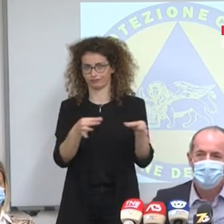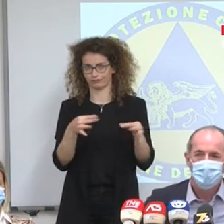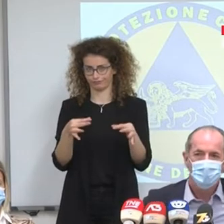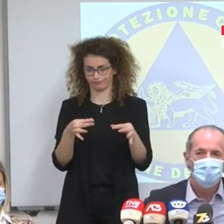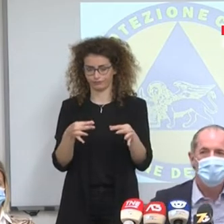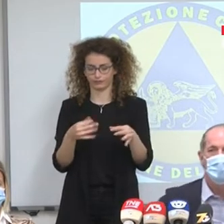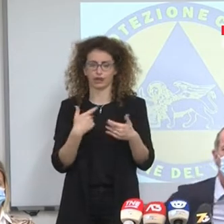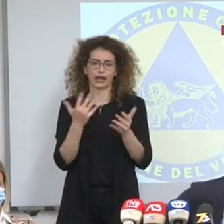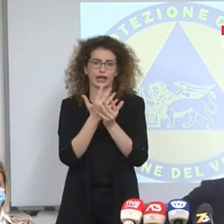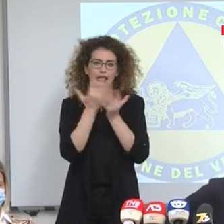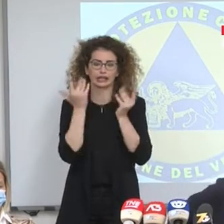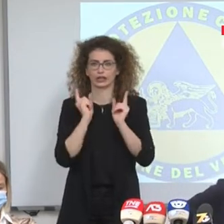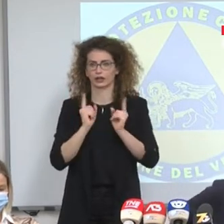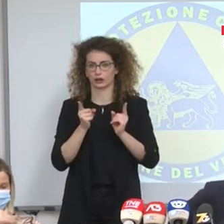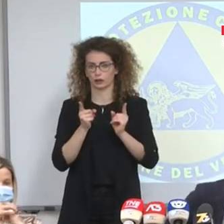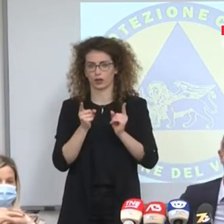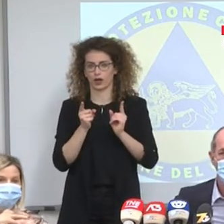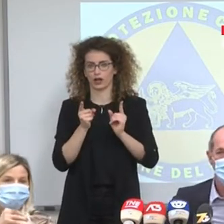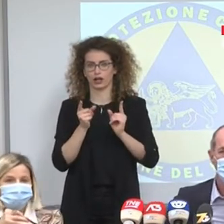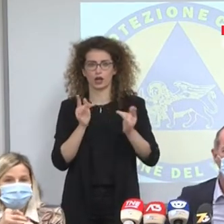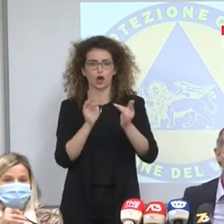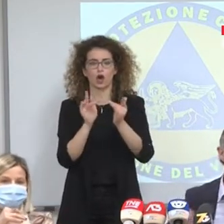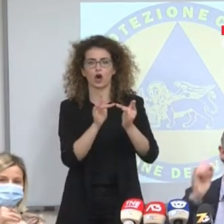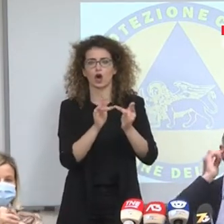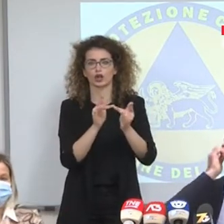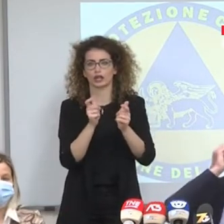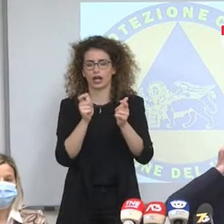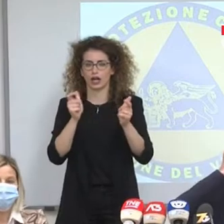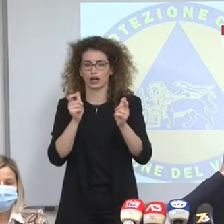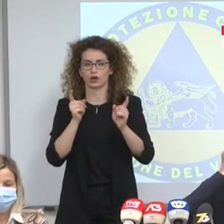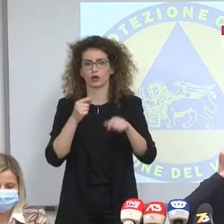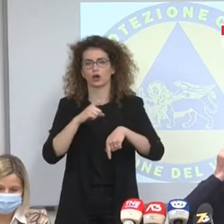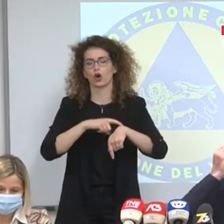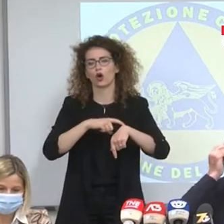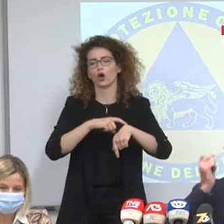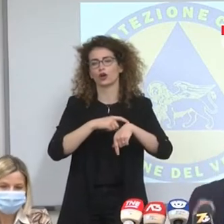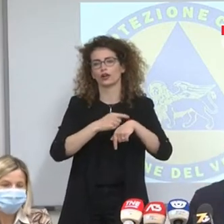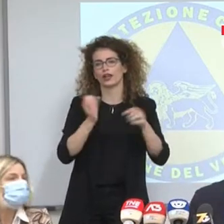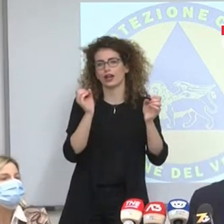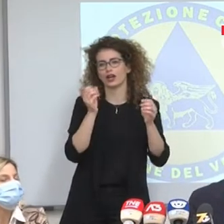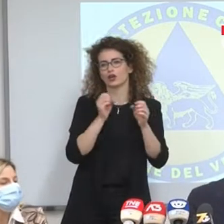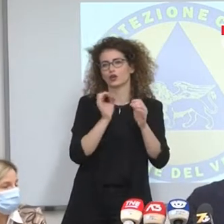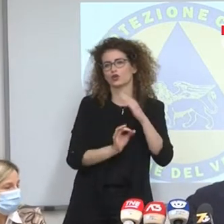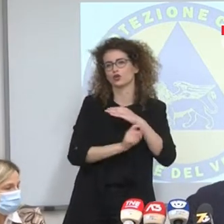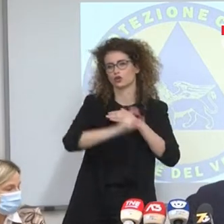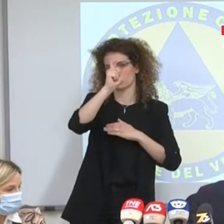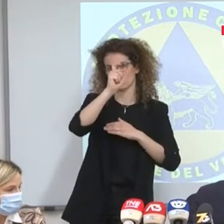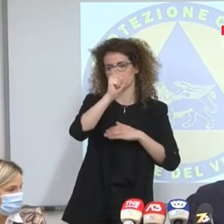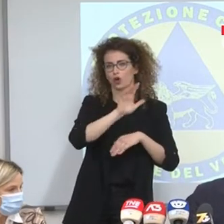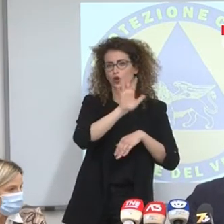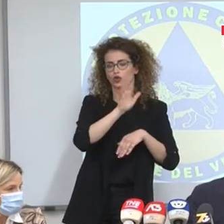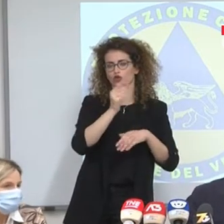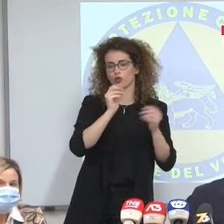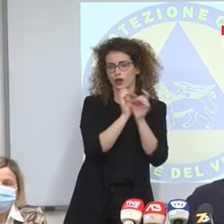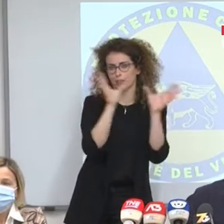è innegabile che i contatti maggiori avvengano durante le ore diurne, dalle 5 del mattino alle 11 di sera, che è l'ora del